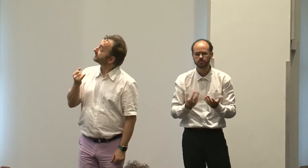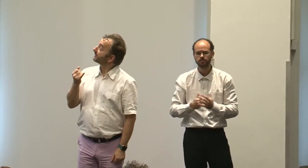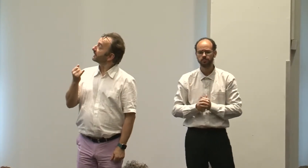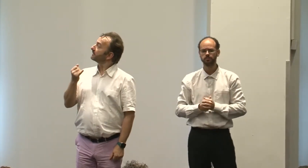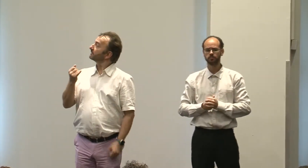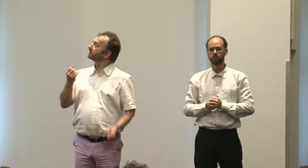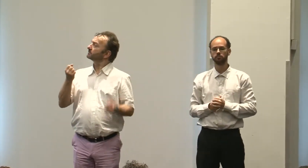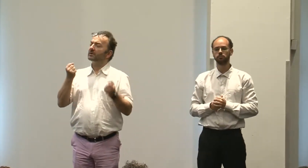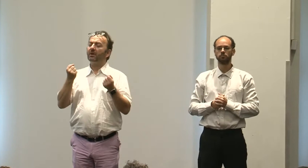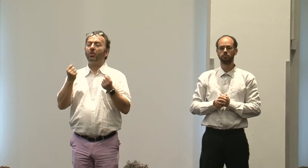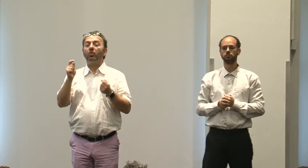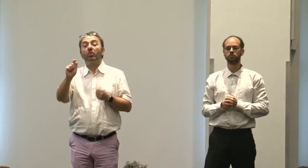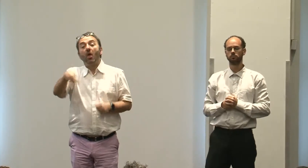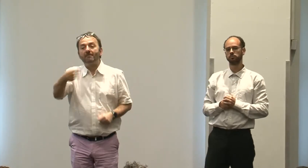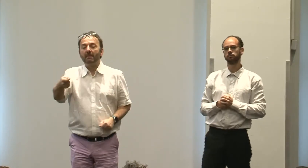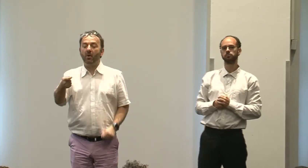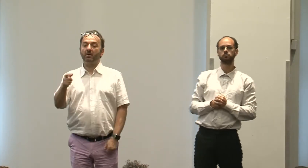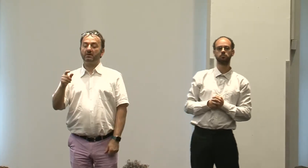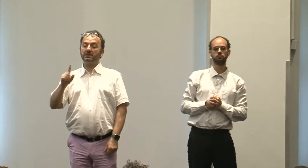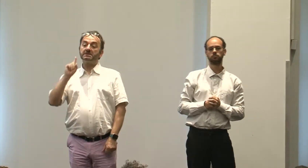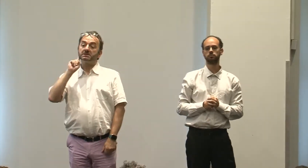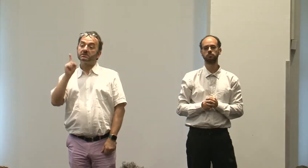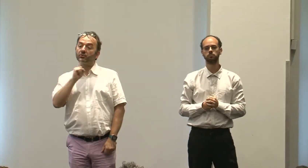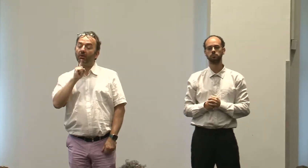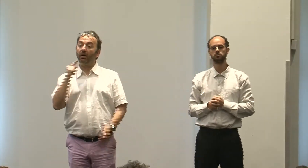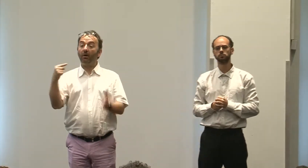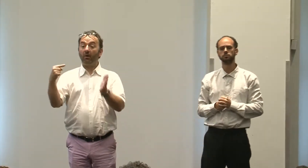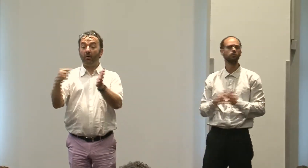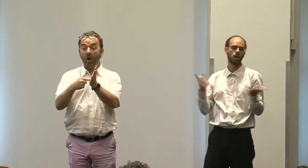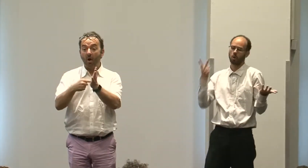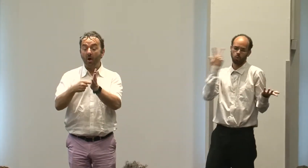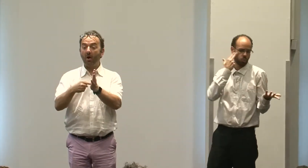aflita, preocupada com o meu futuro.